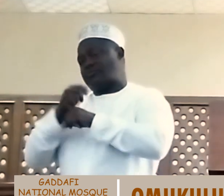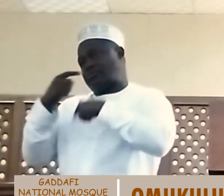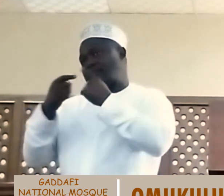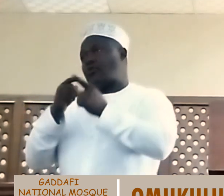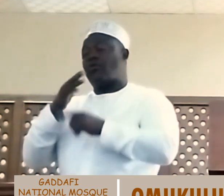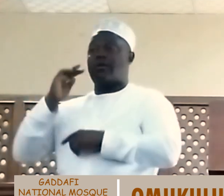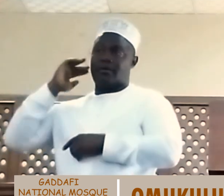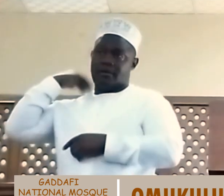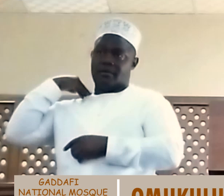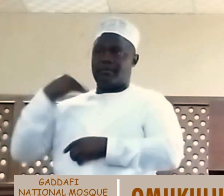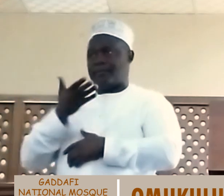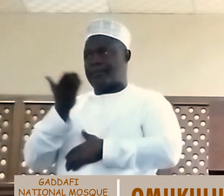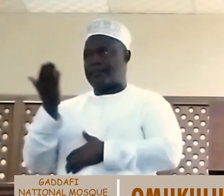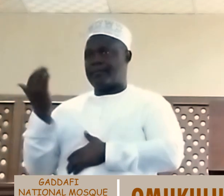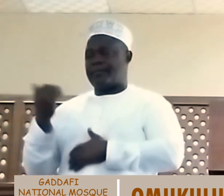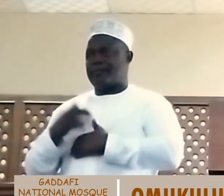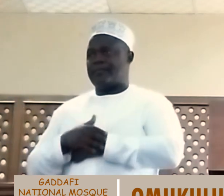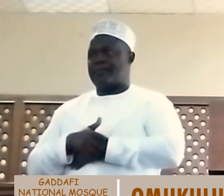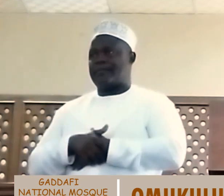bange,